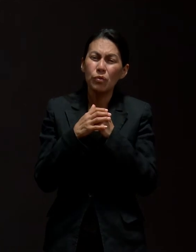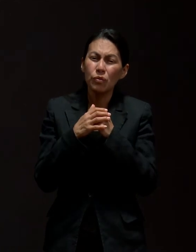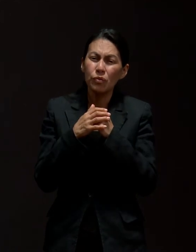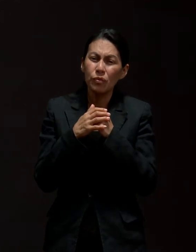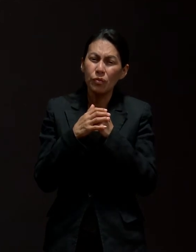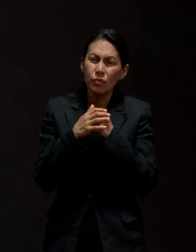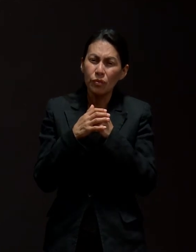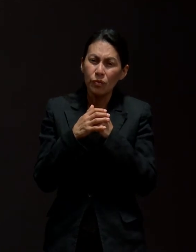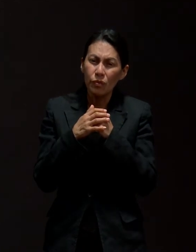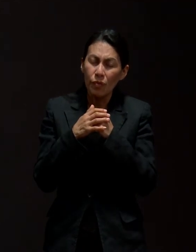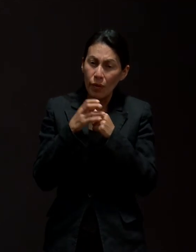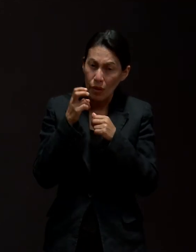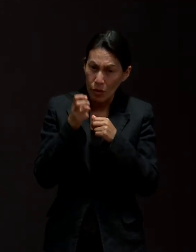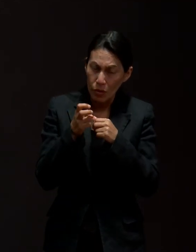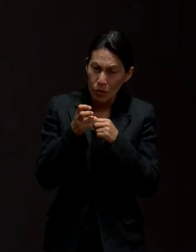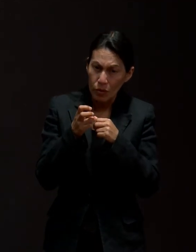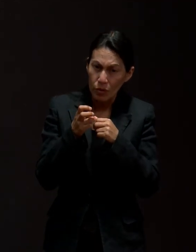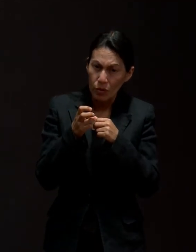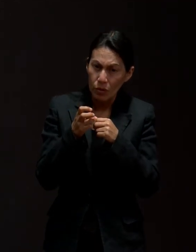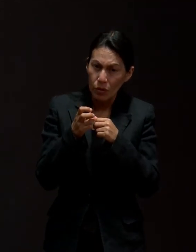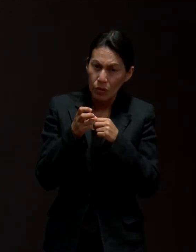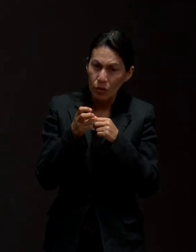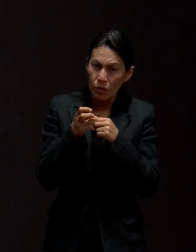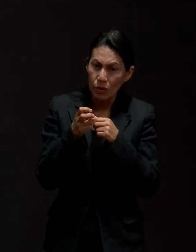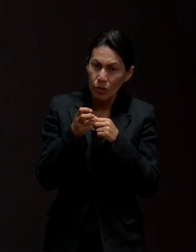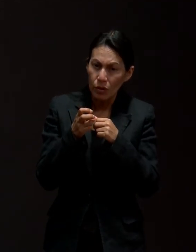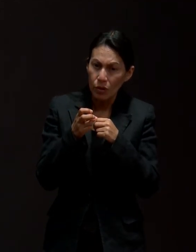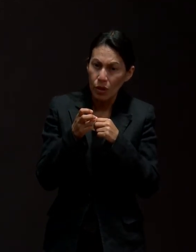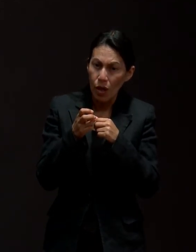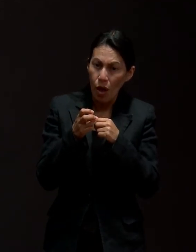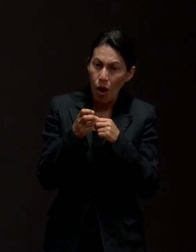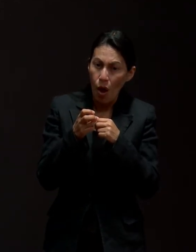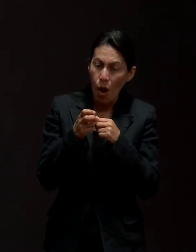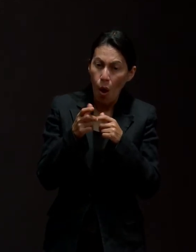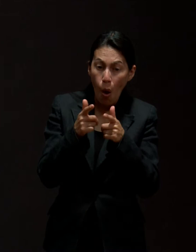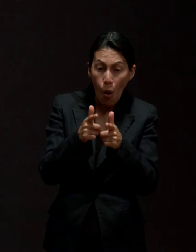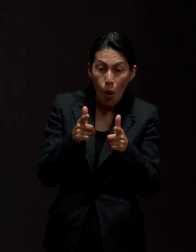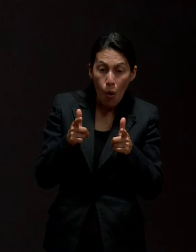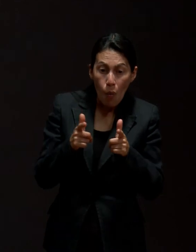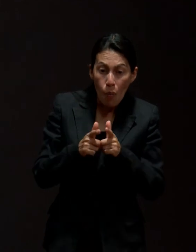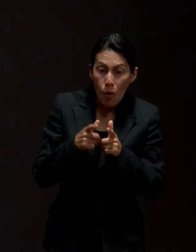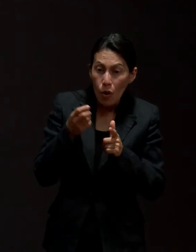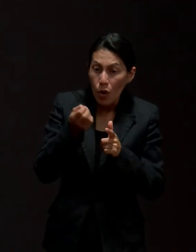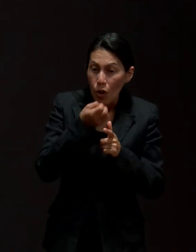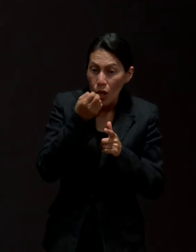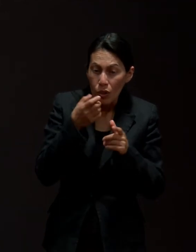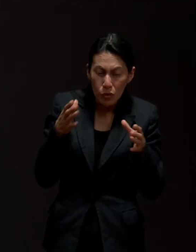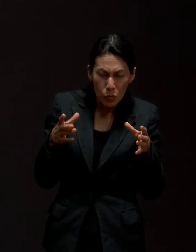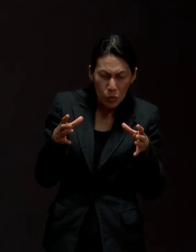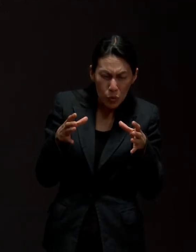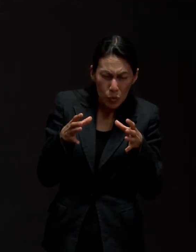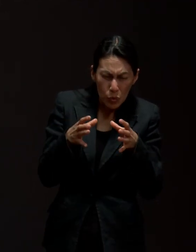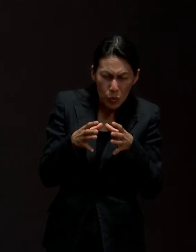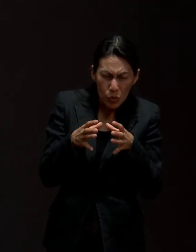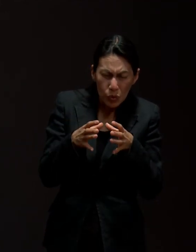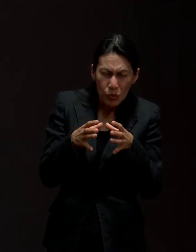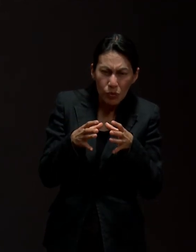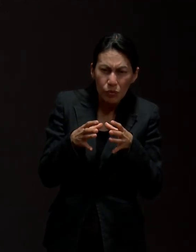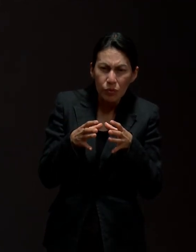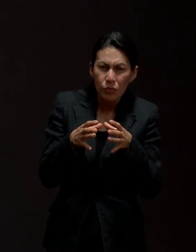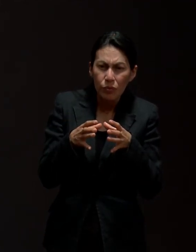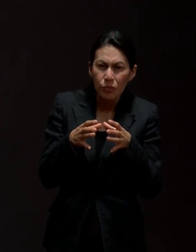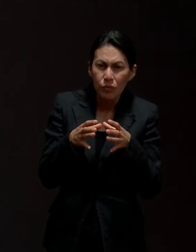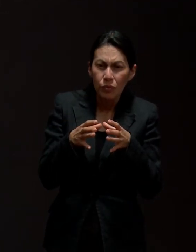necesidad muy grande de lo que necesitaba. Y nosotros, pues, realmente el grupo, casi siempre los grupos de oración son